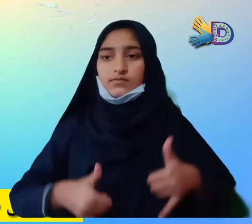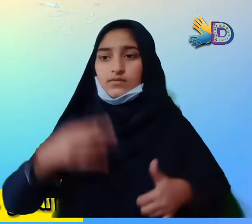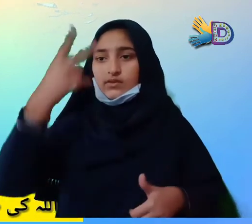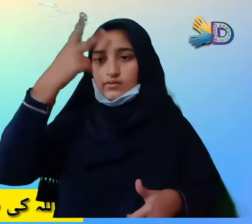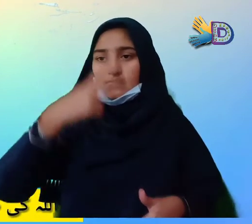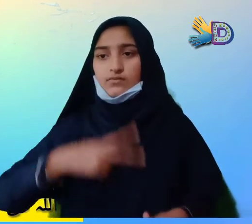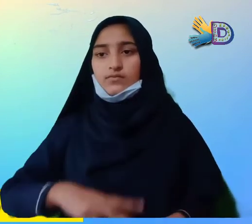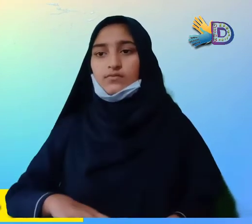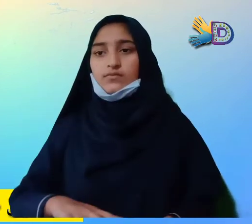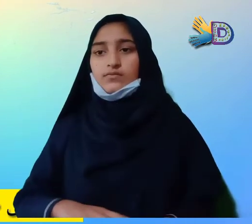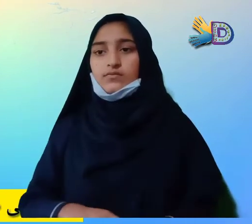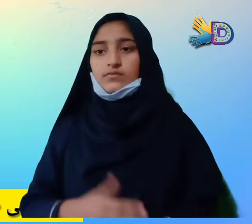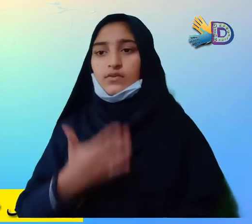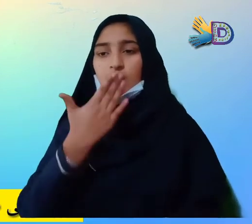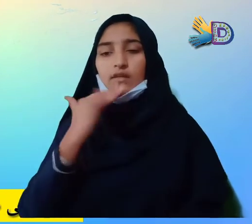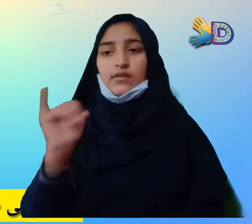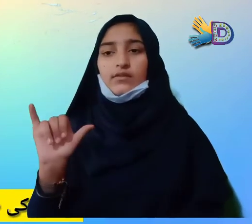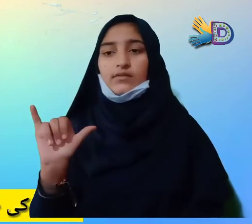आजमाइश है।